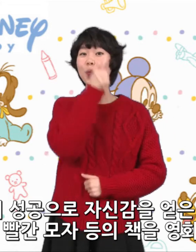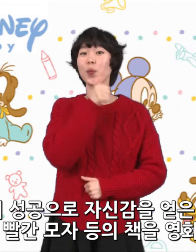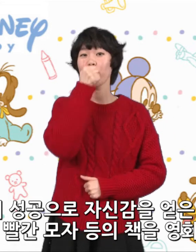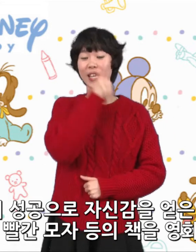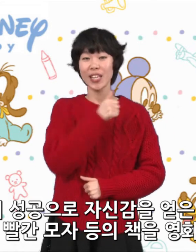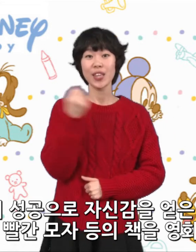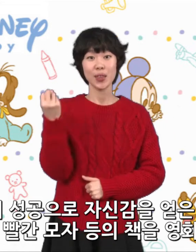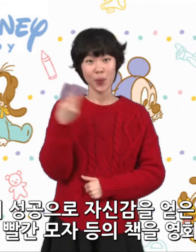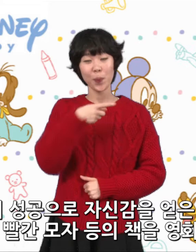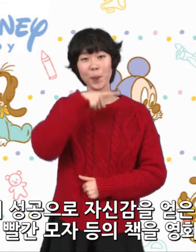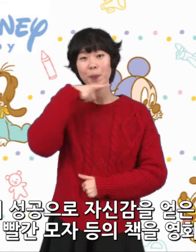영화로 만들었어요.